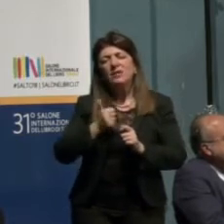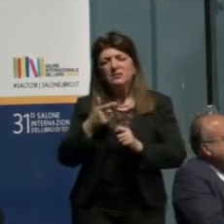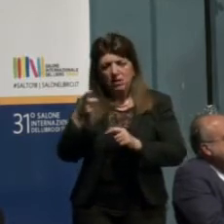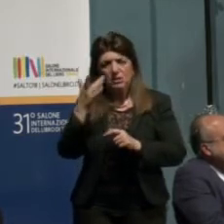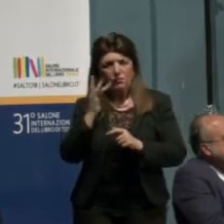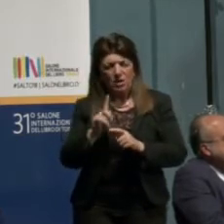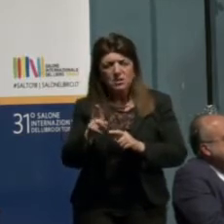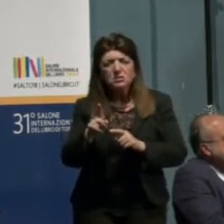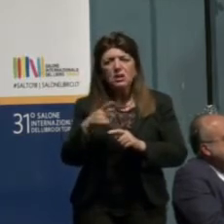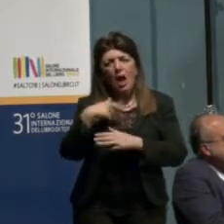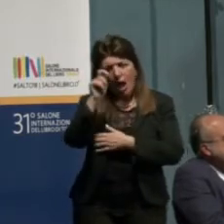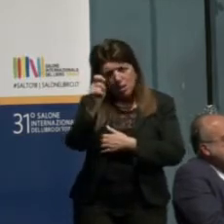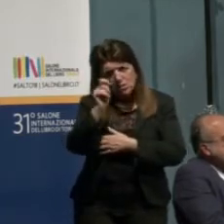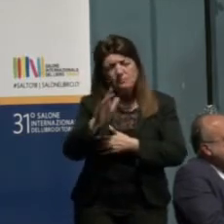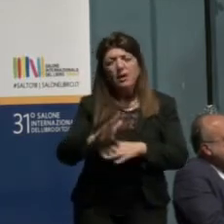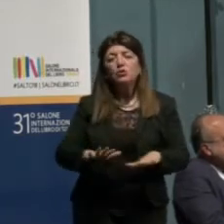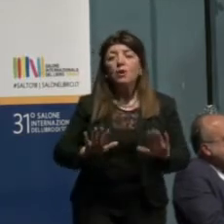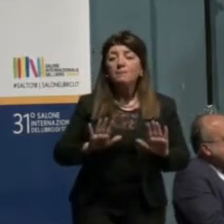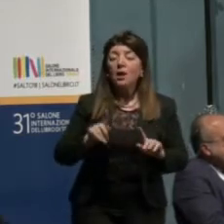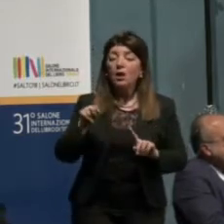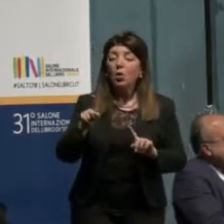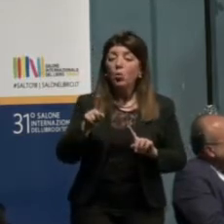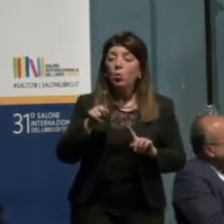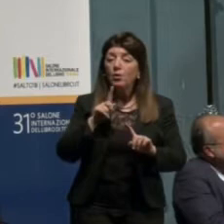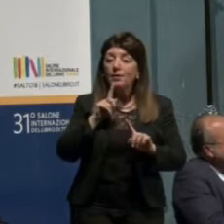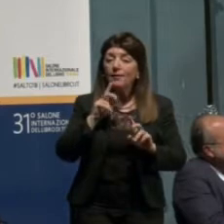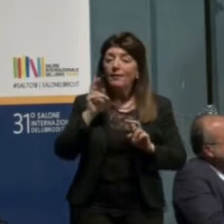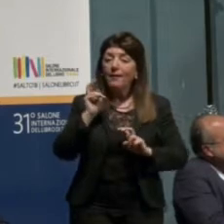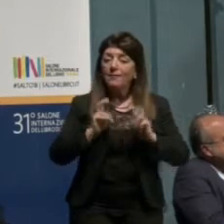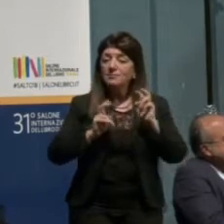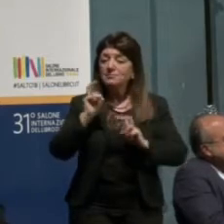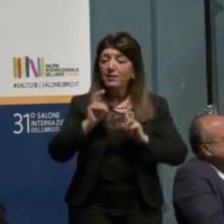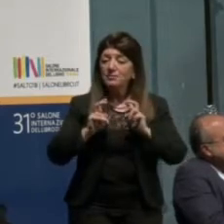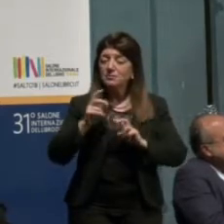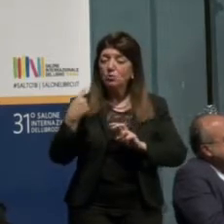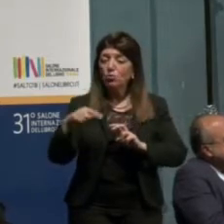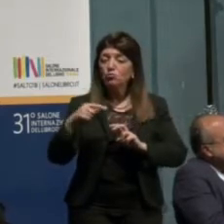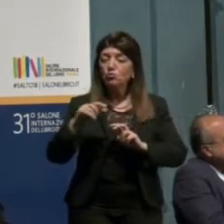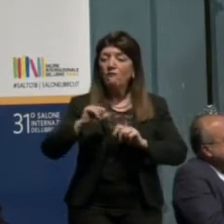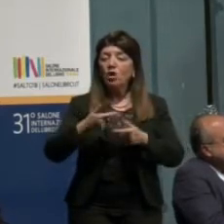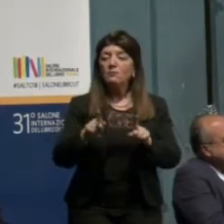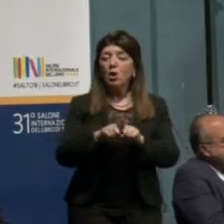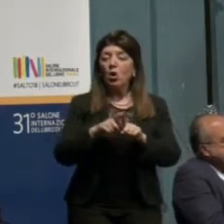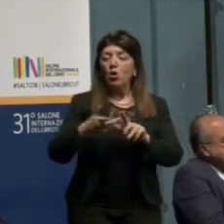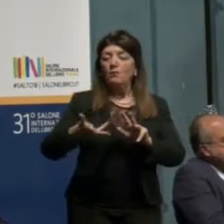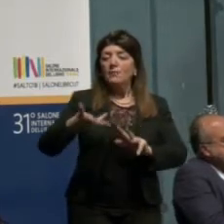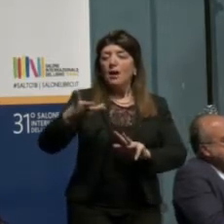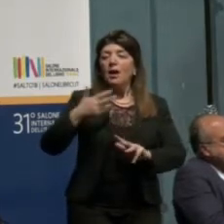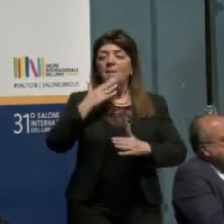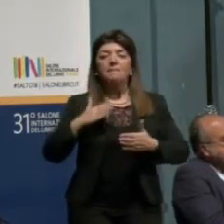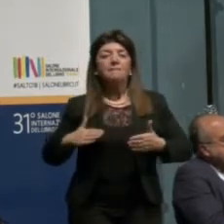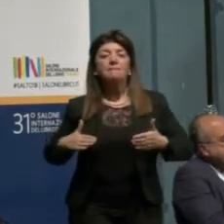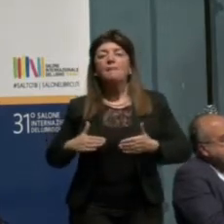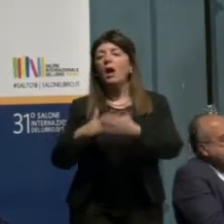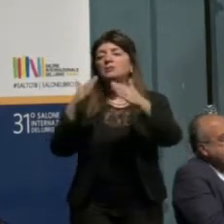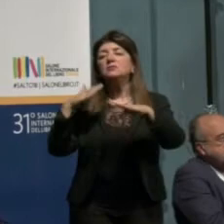questo si sia espresso sembrando il massimo esperto del il caso